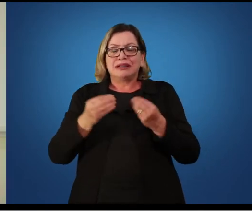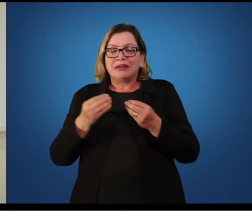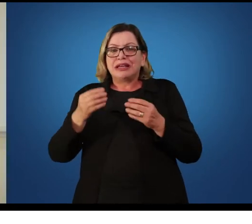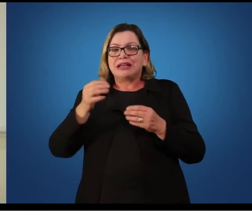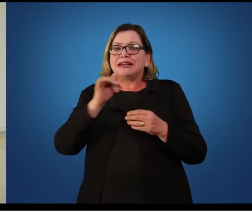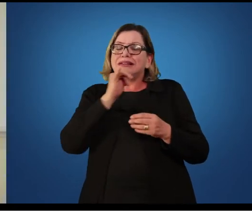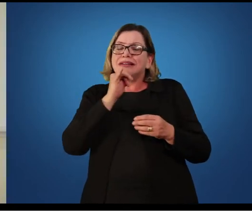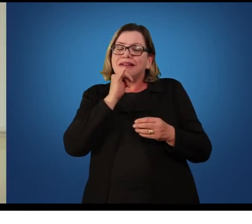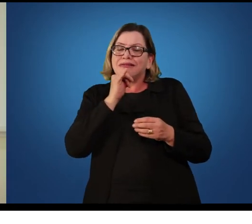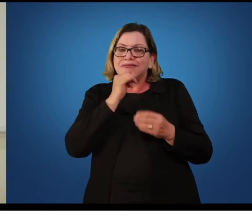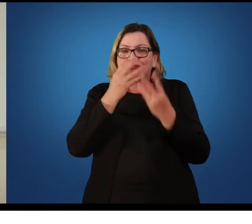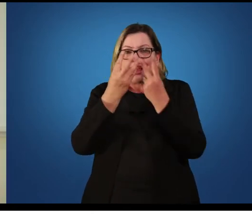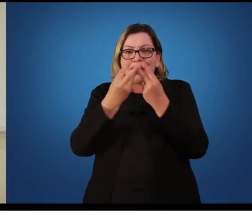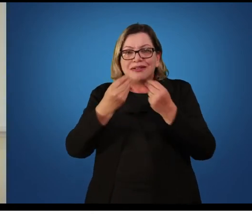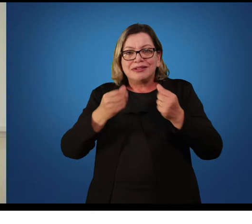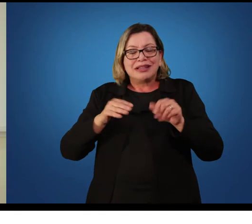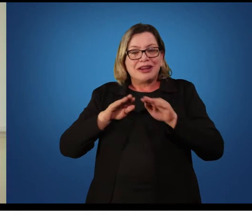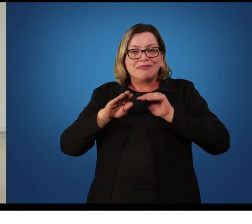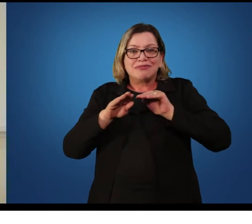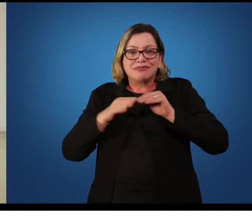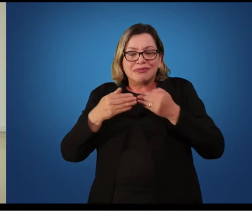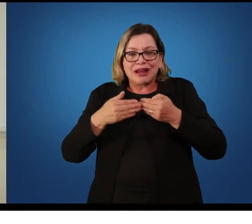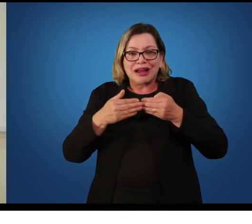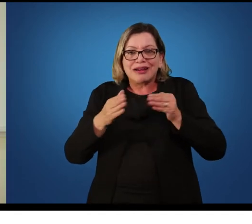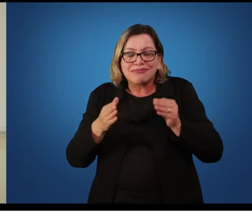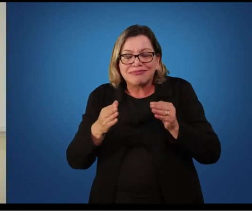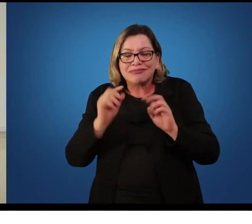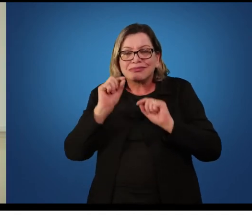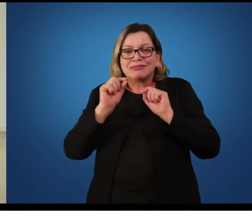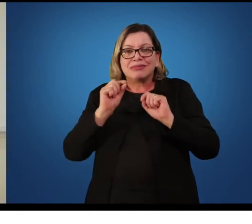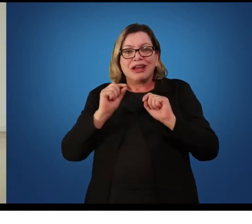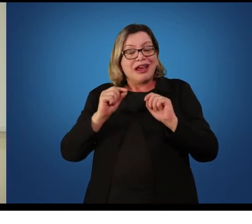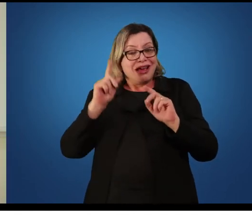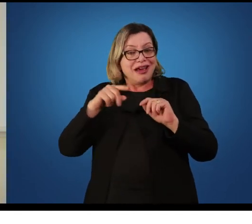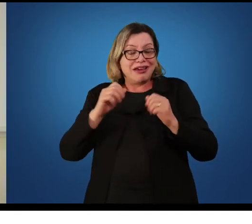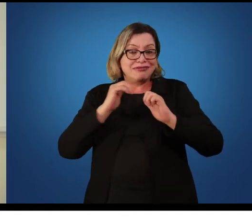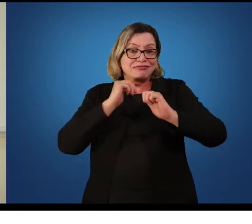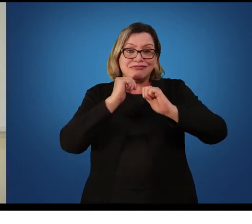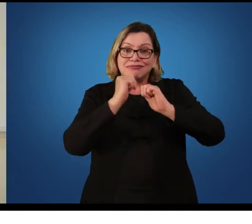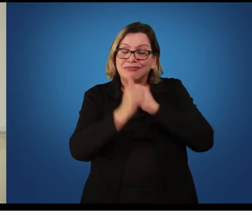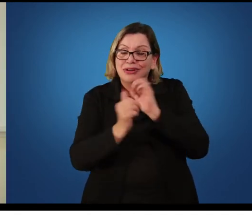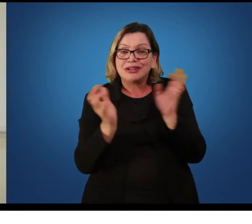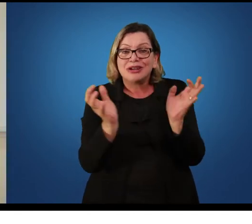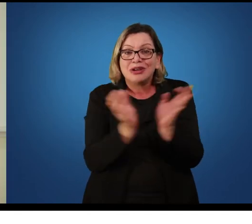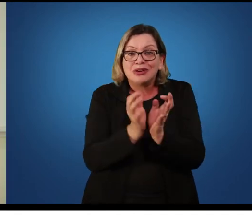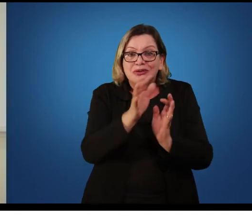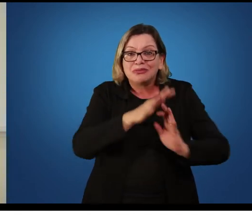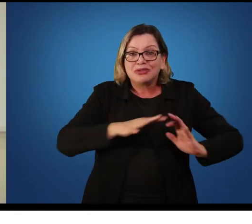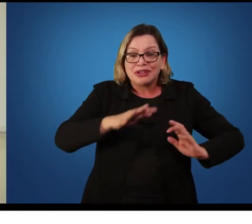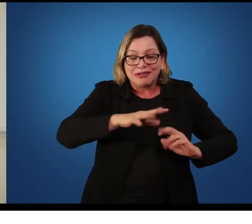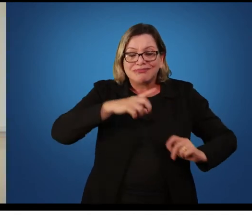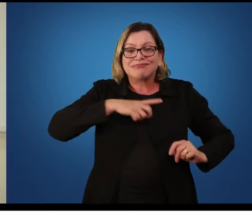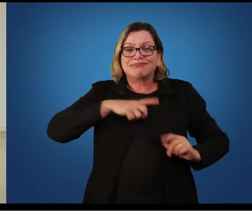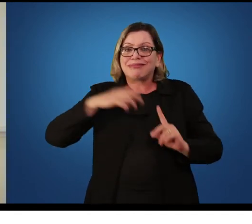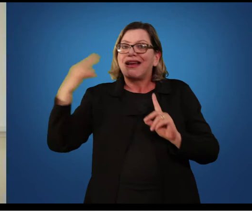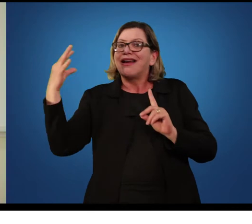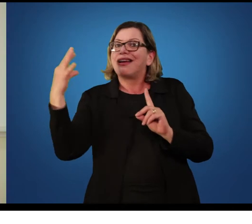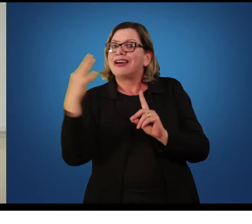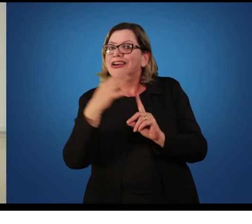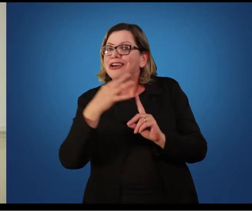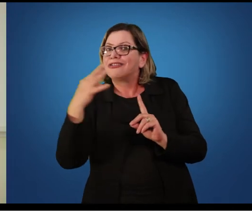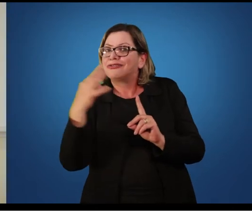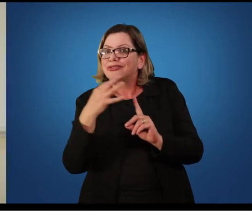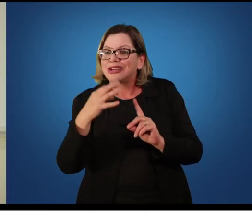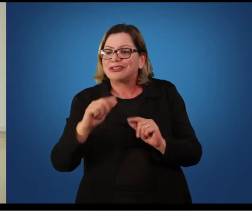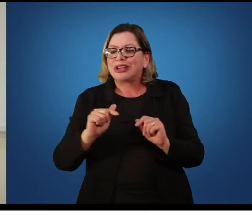aberta é os jogos coletivos de uma maneira geral, onde eu tenho interferência de diferentes fatores do